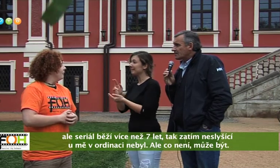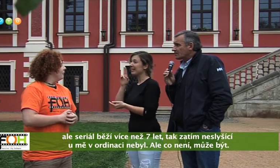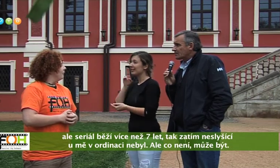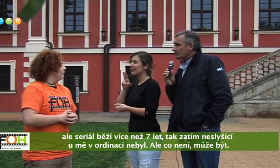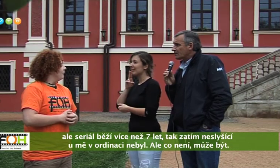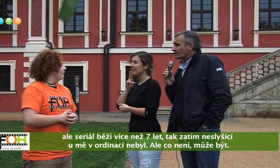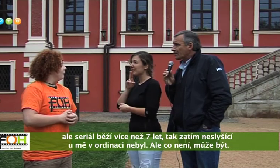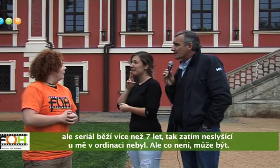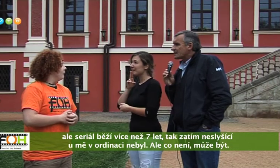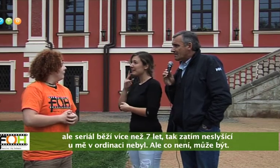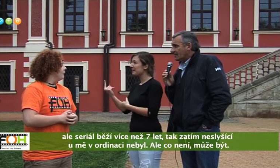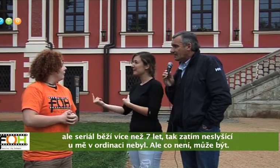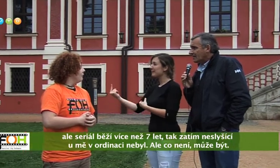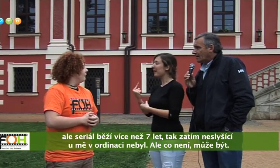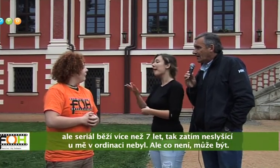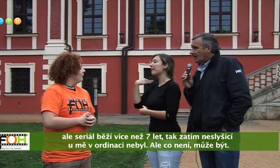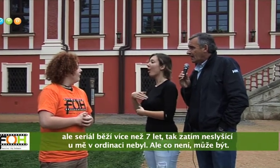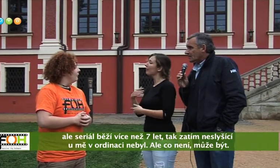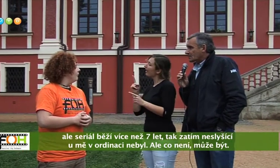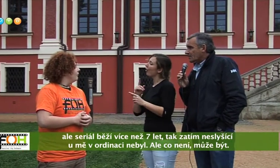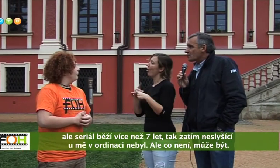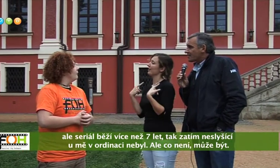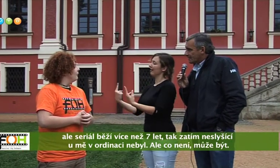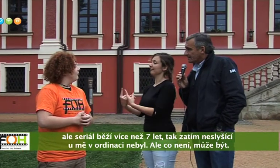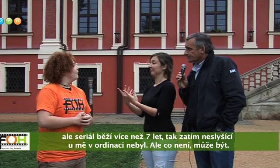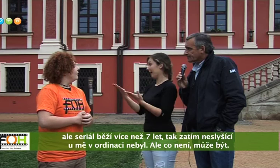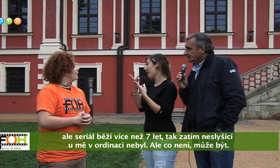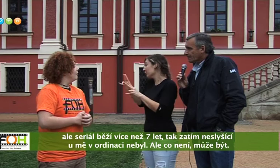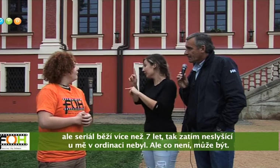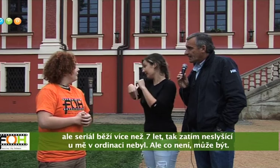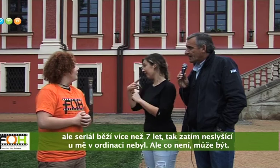neslyšící u mě v ordinaci nebyl. Ale co není, může být.